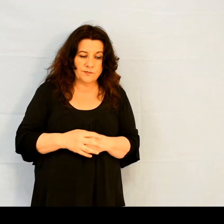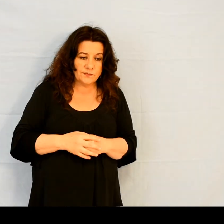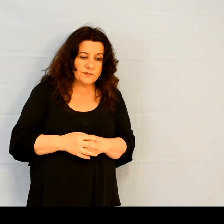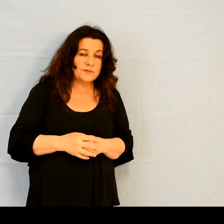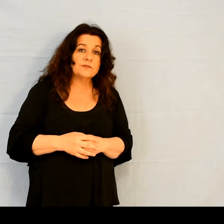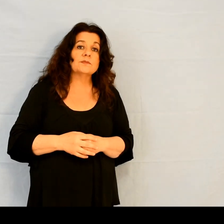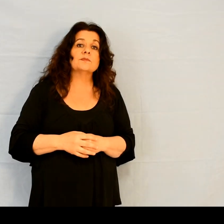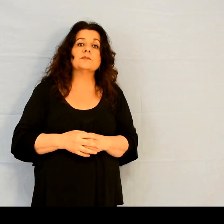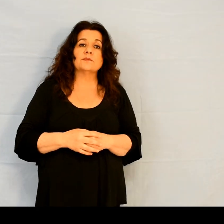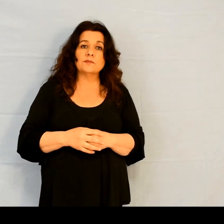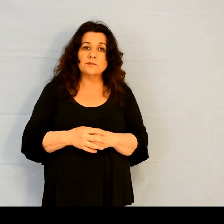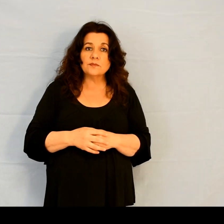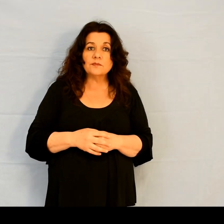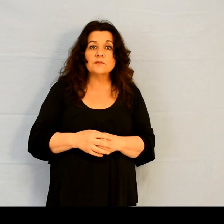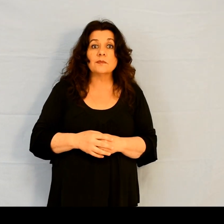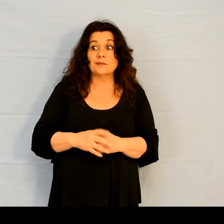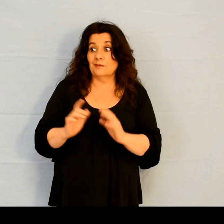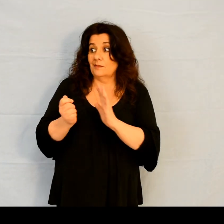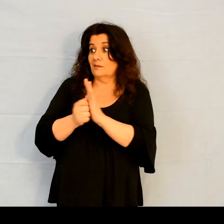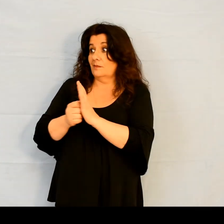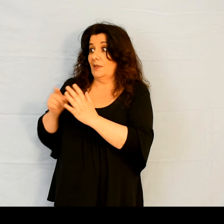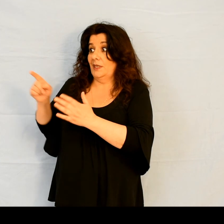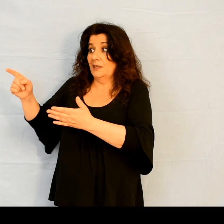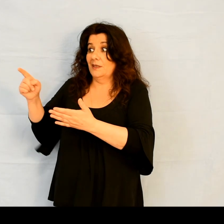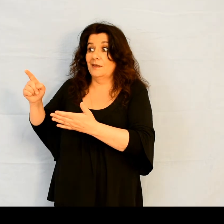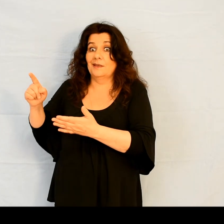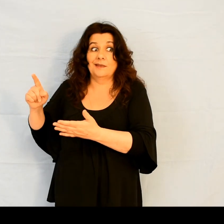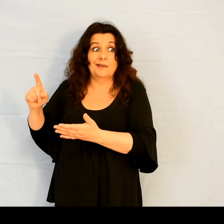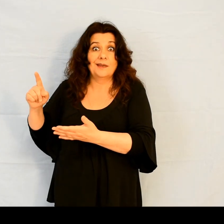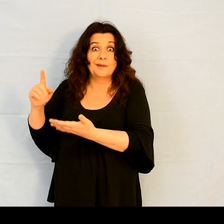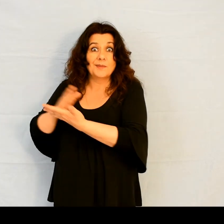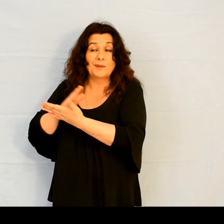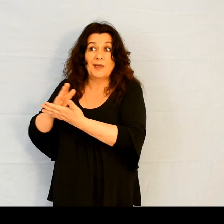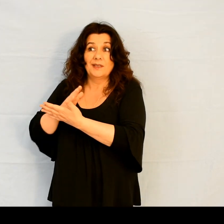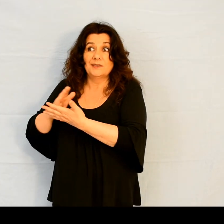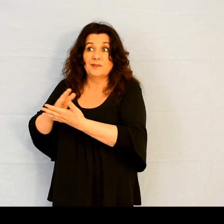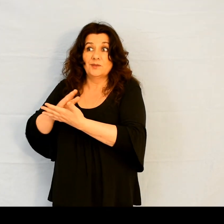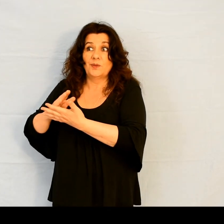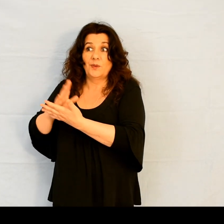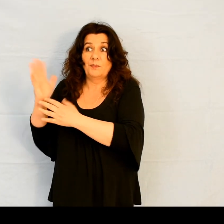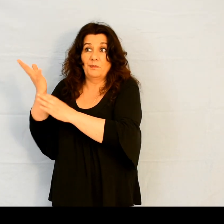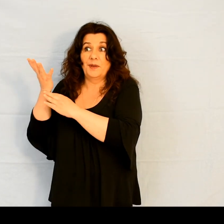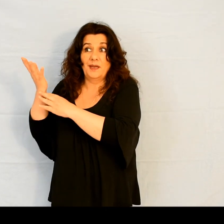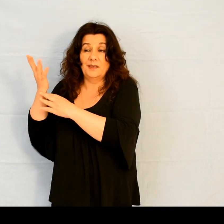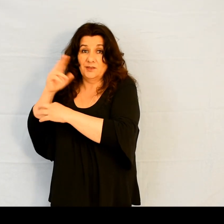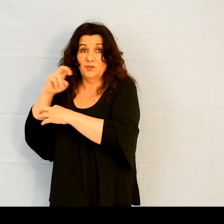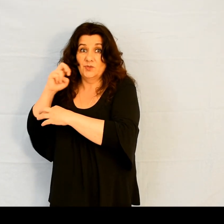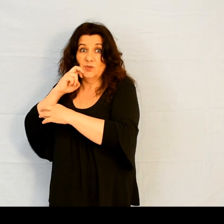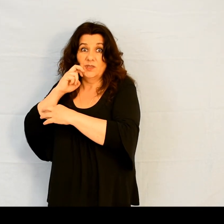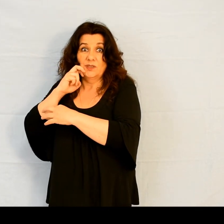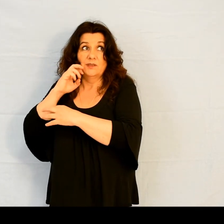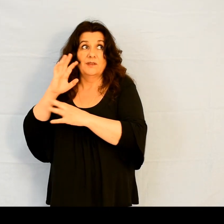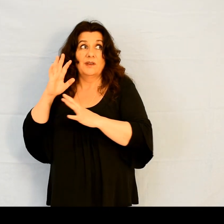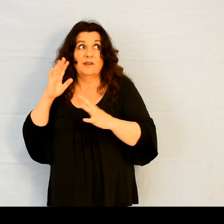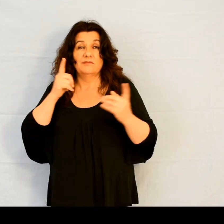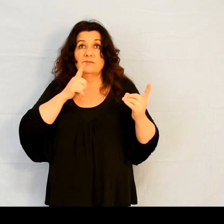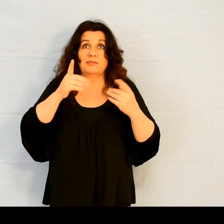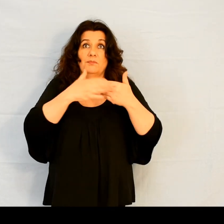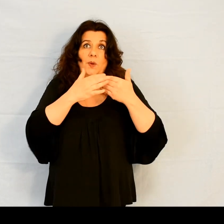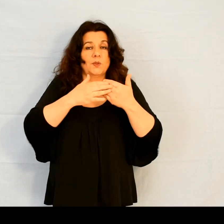À cause de la préparation de la Pâque juive, et comme ce tombeau était proche, c'est là qu'ils déposèrent Jésus.